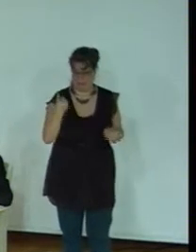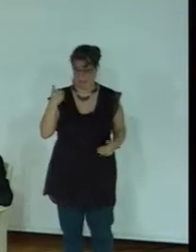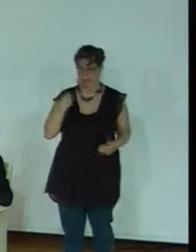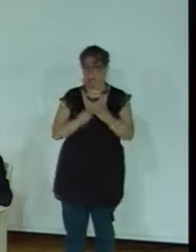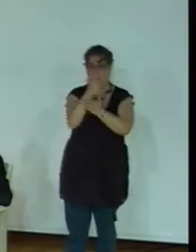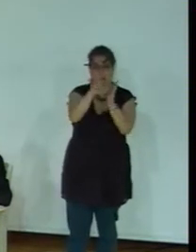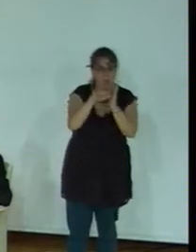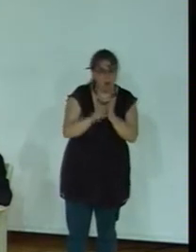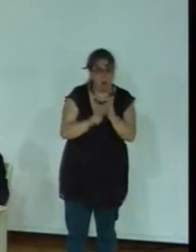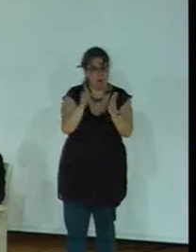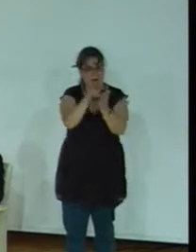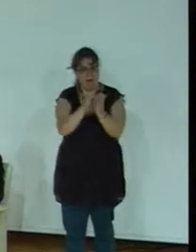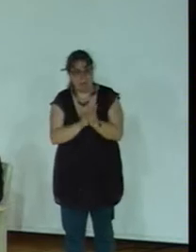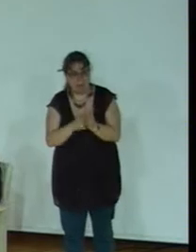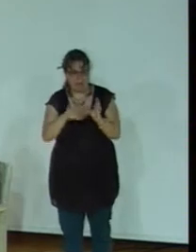changements.